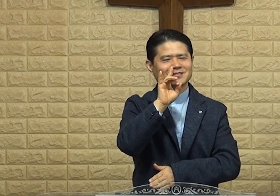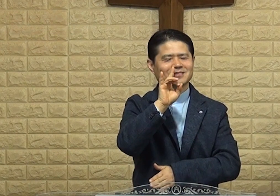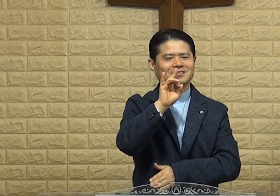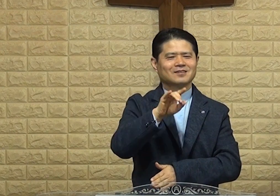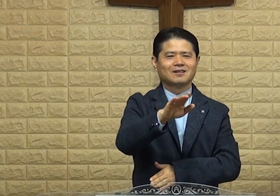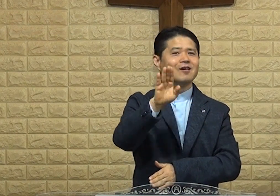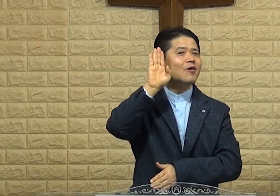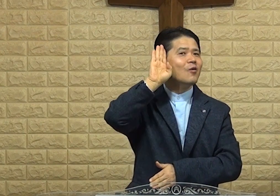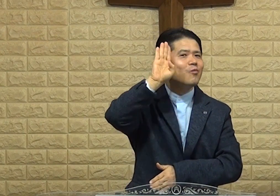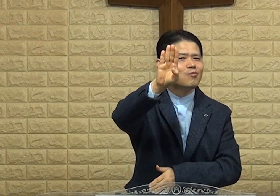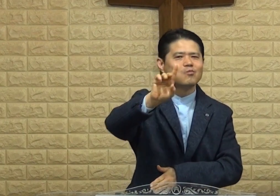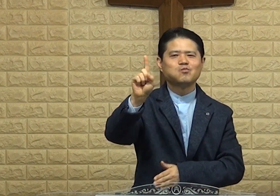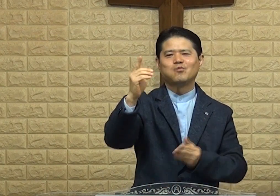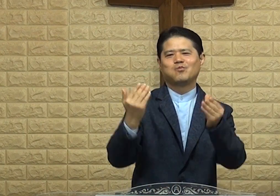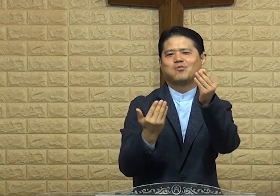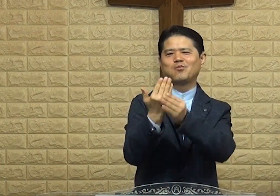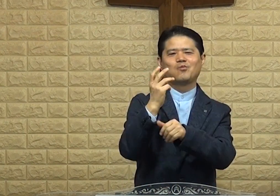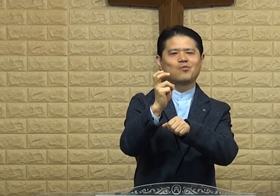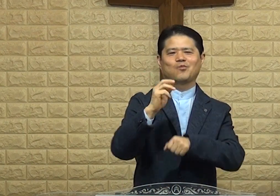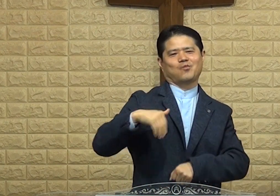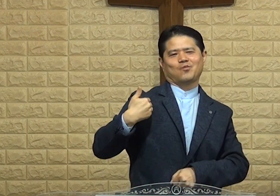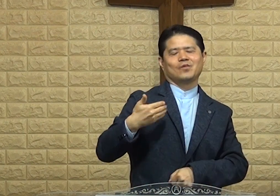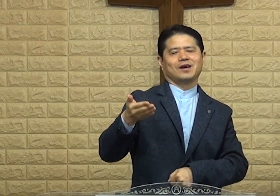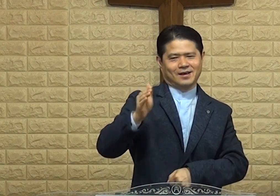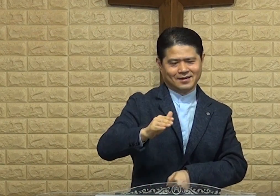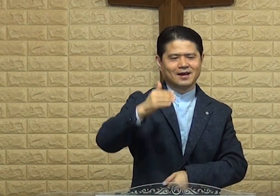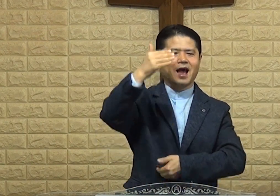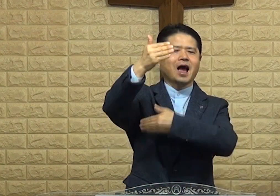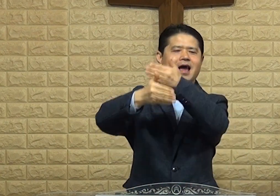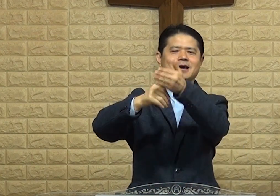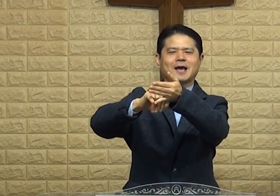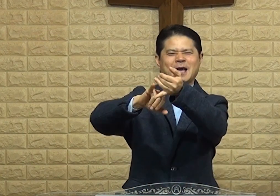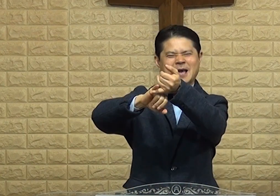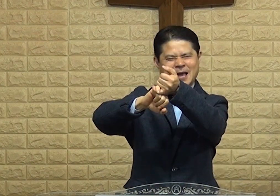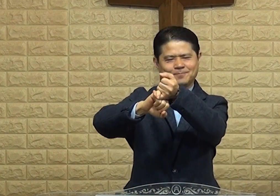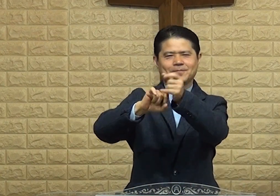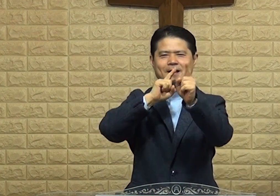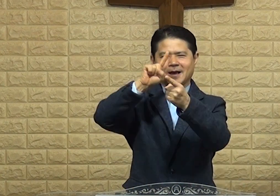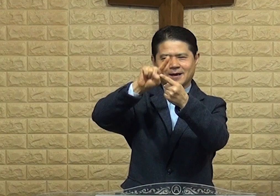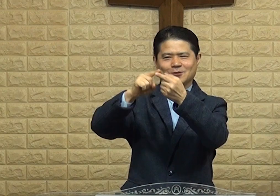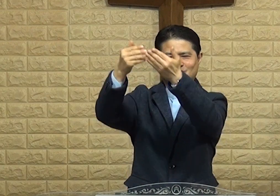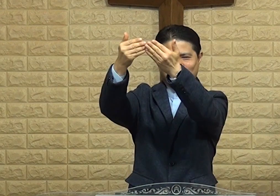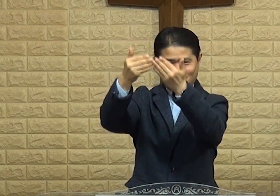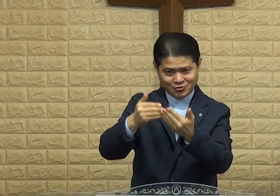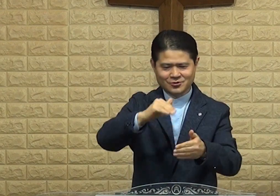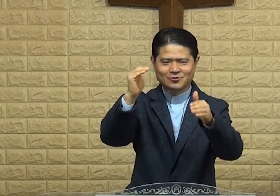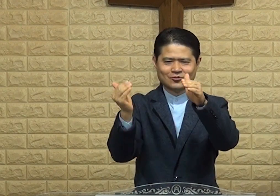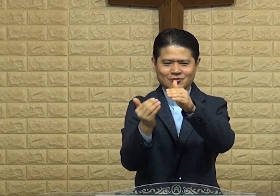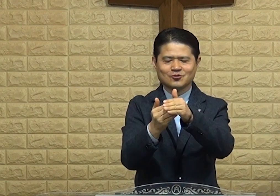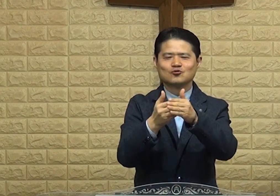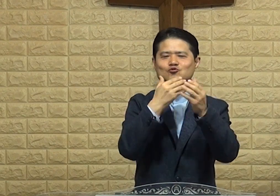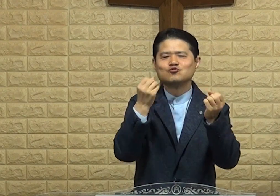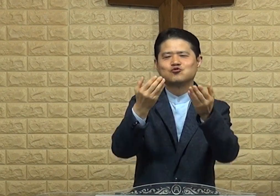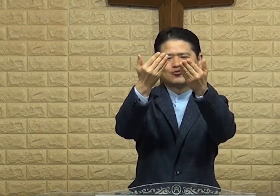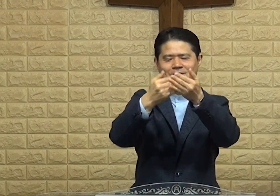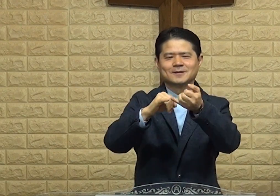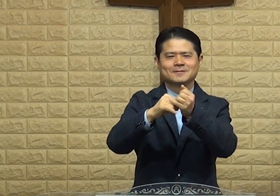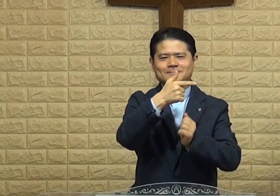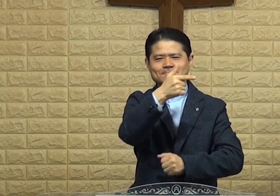소망이 무엇인지, 향후에 어떤 일이 발생할지 모르지만 하나님이 약속하신 그 말씀대로 우리가